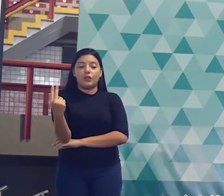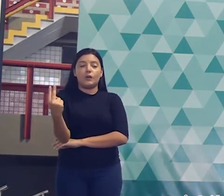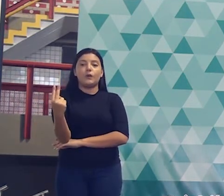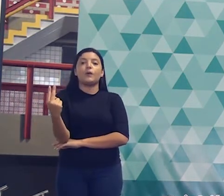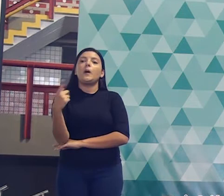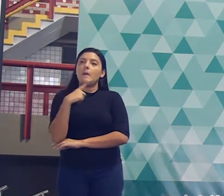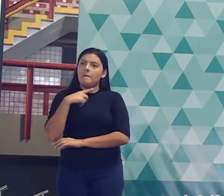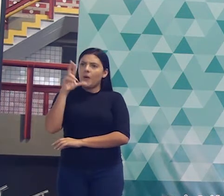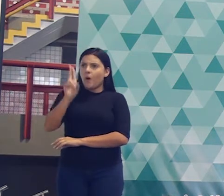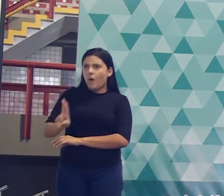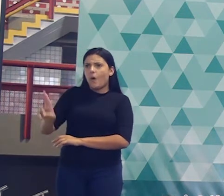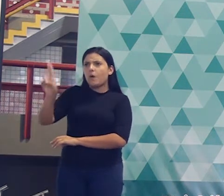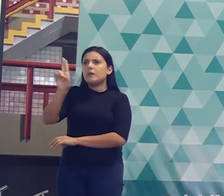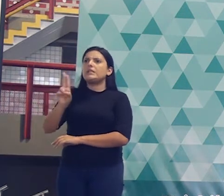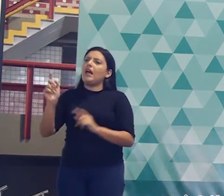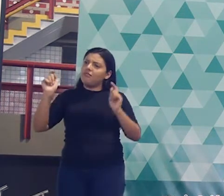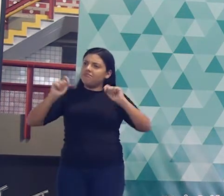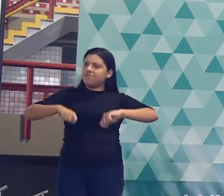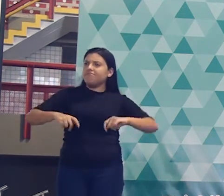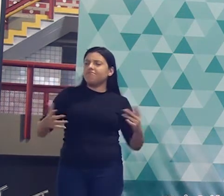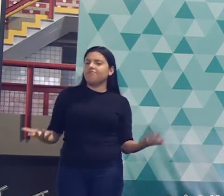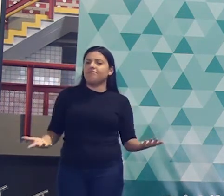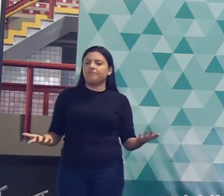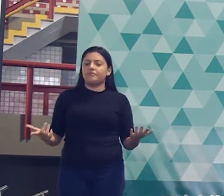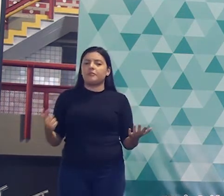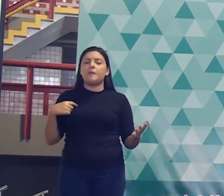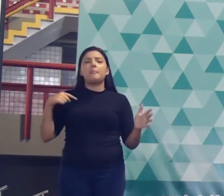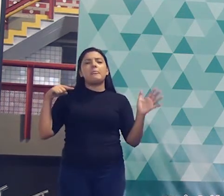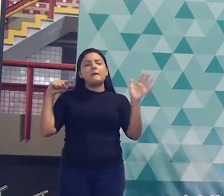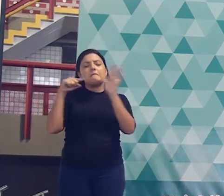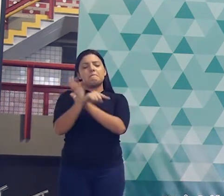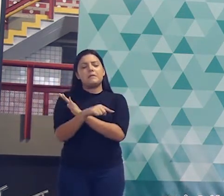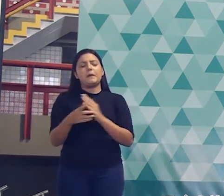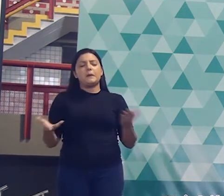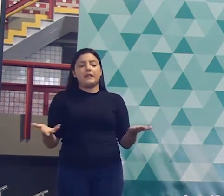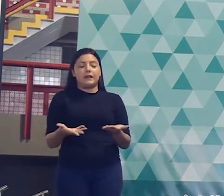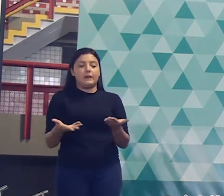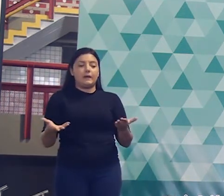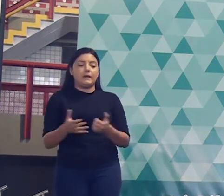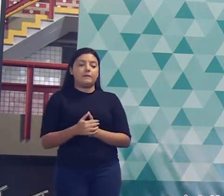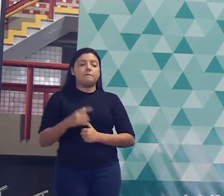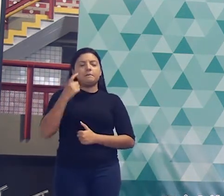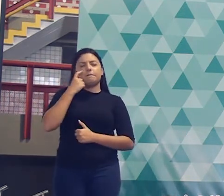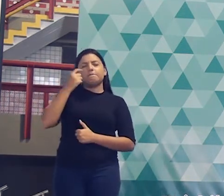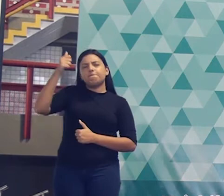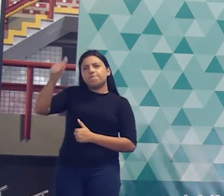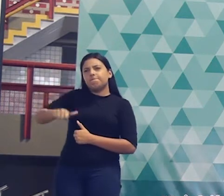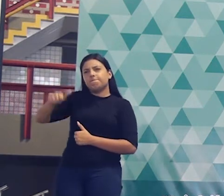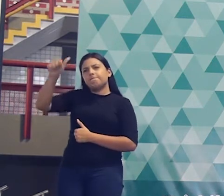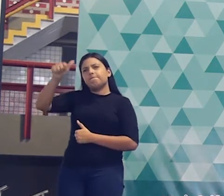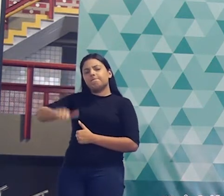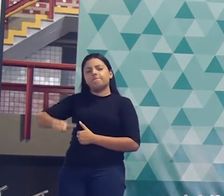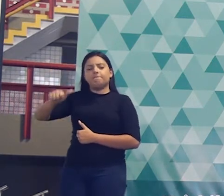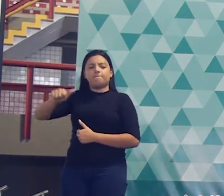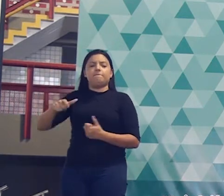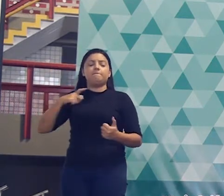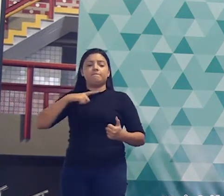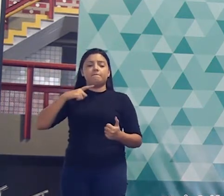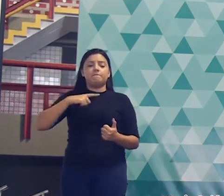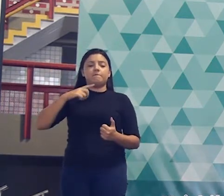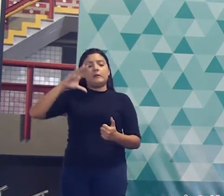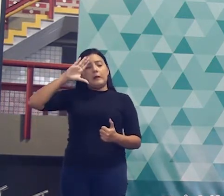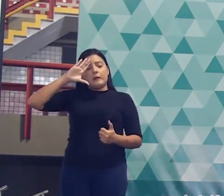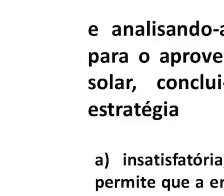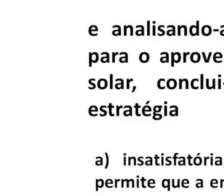ele pode ser utilizado como combustível. Aí agora vem a perguntinha da questão, ó. Analisando-a como potencial